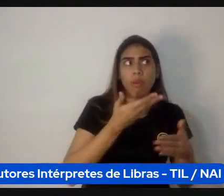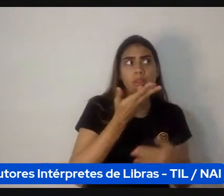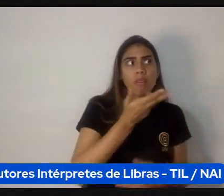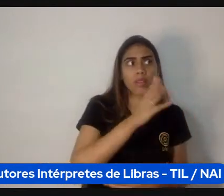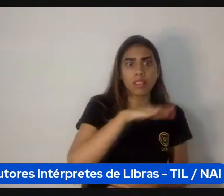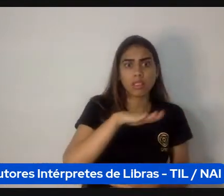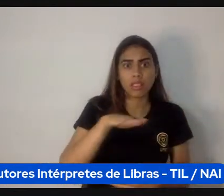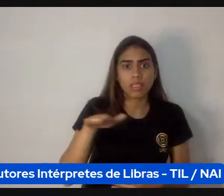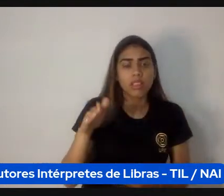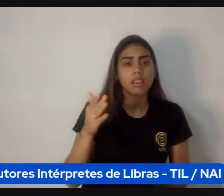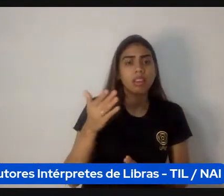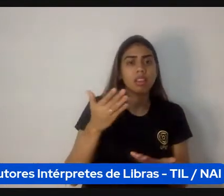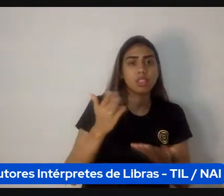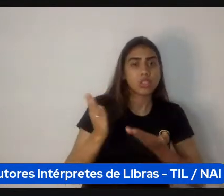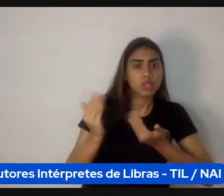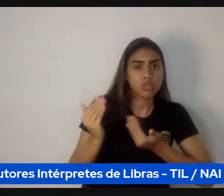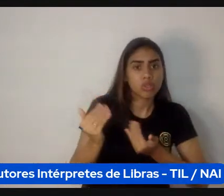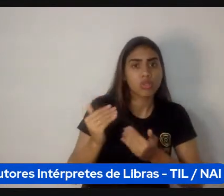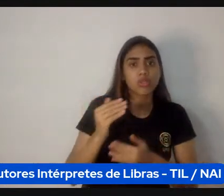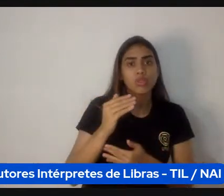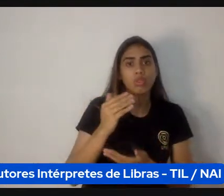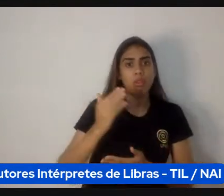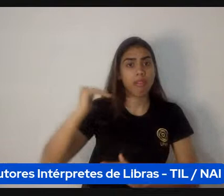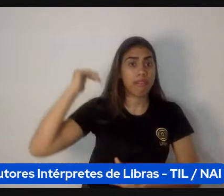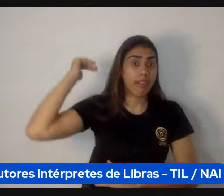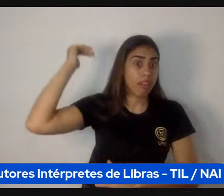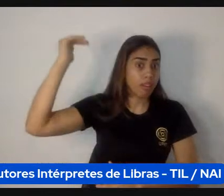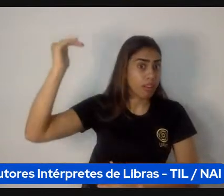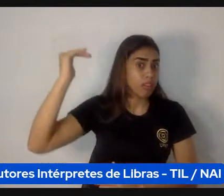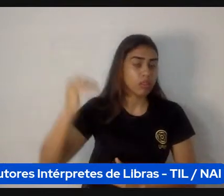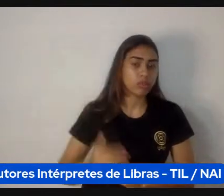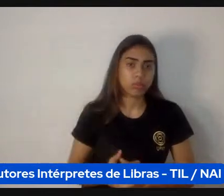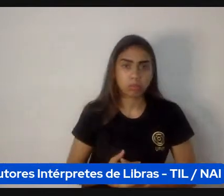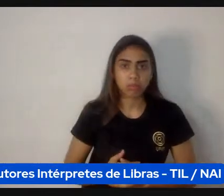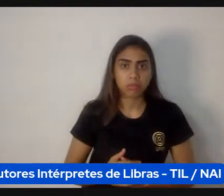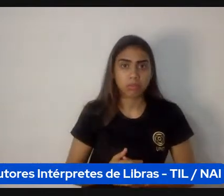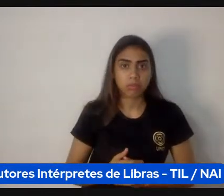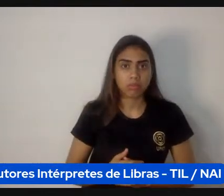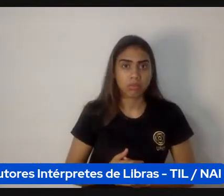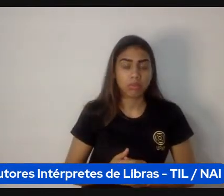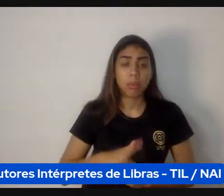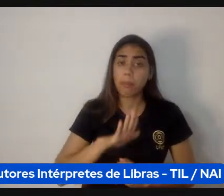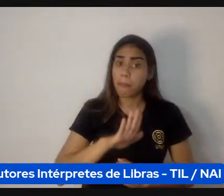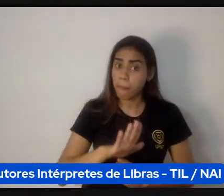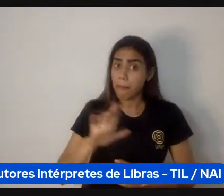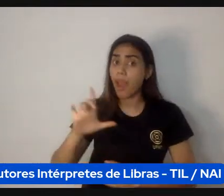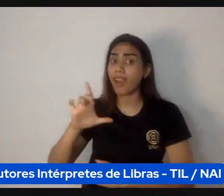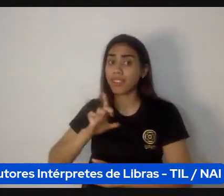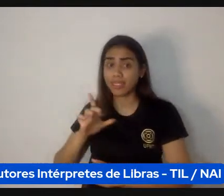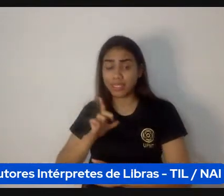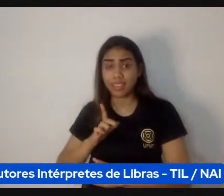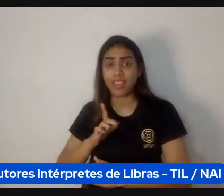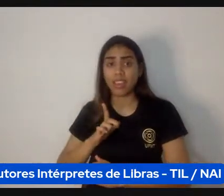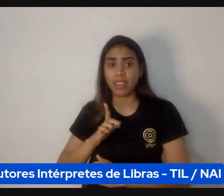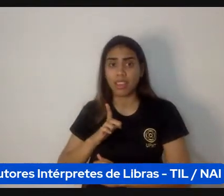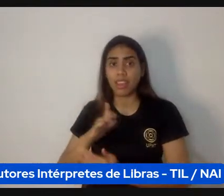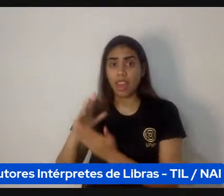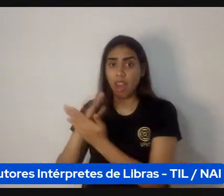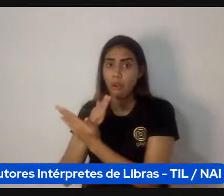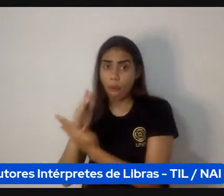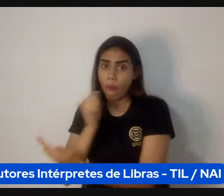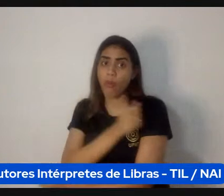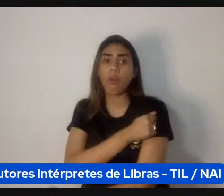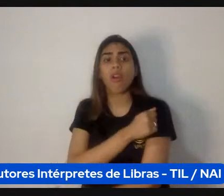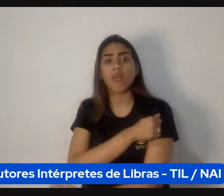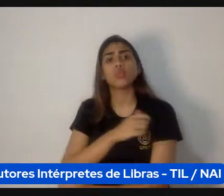Essas necessidades específicas não podem estar na frente da criança que o aluno é, do adolescente que o aluno é, do jovem e do